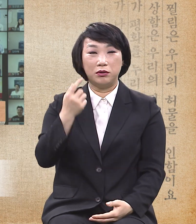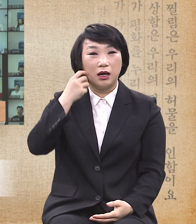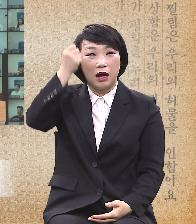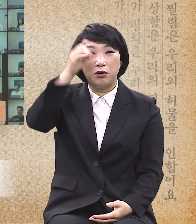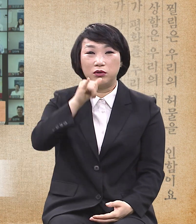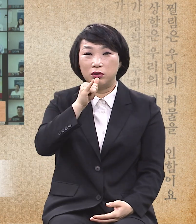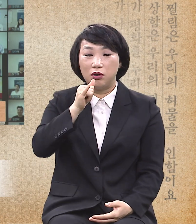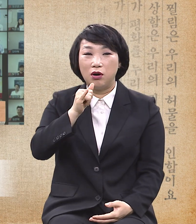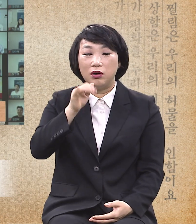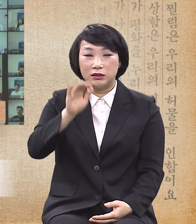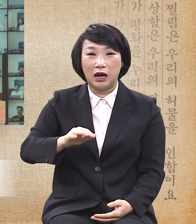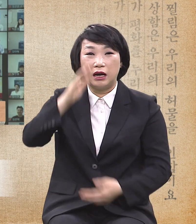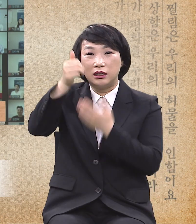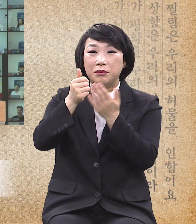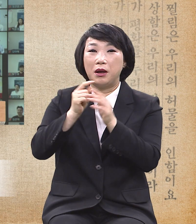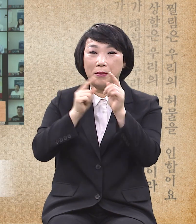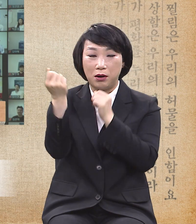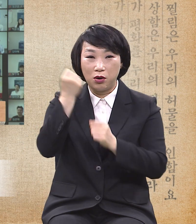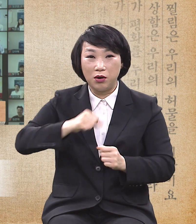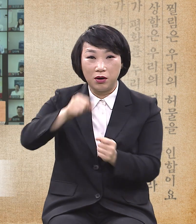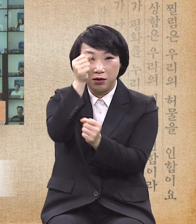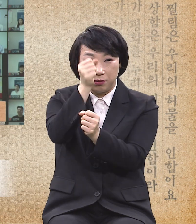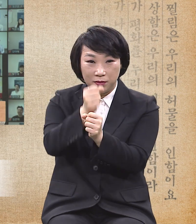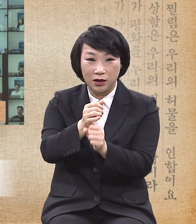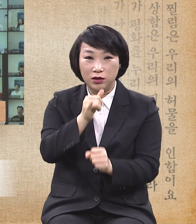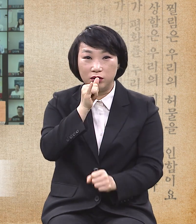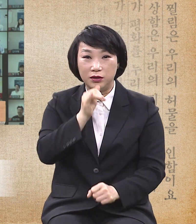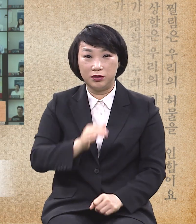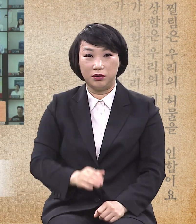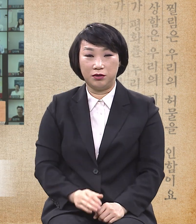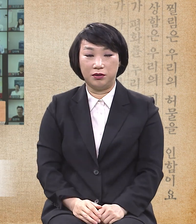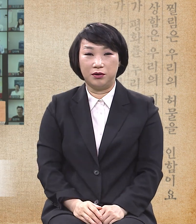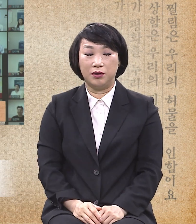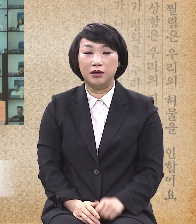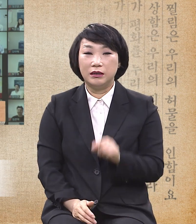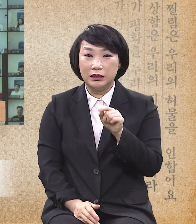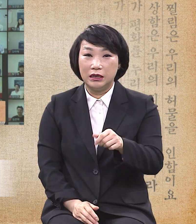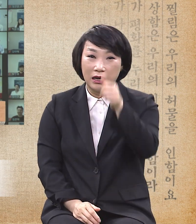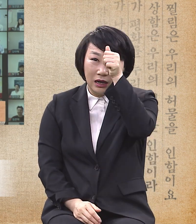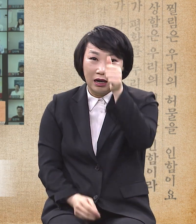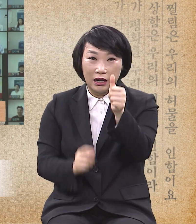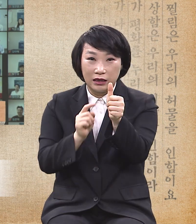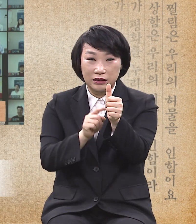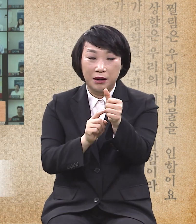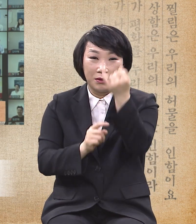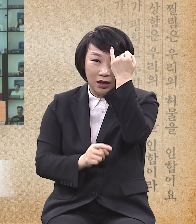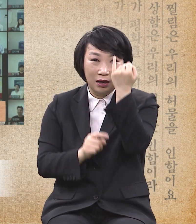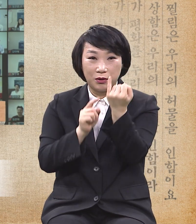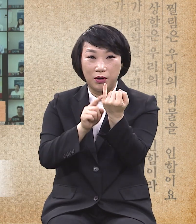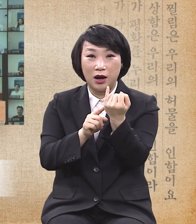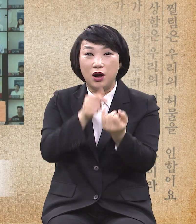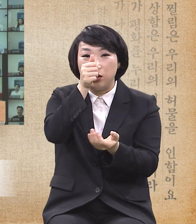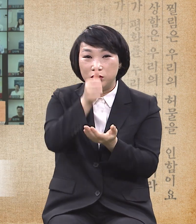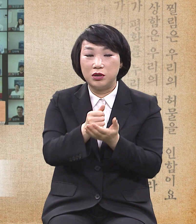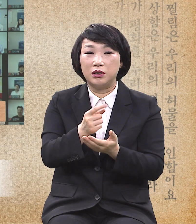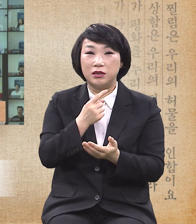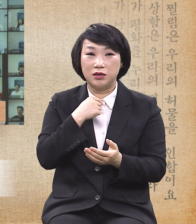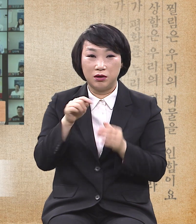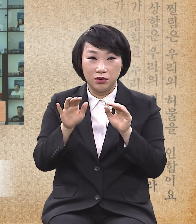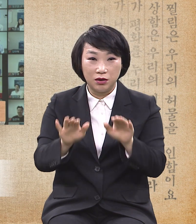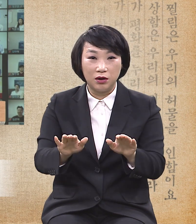하나님을 거역하게 만듭니다. 네, 이 아담이 하와가 범죄한